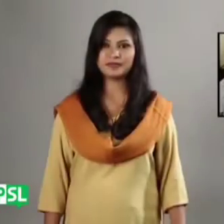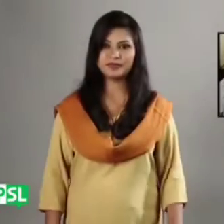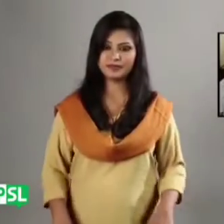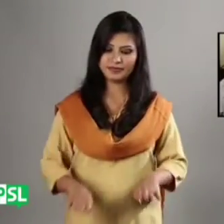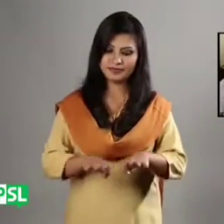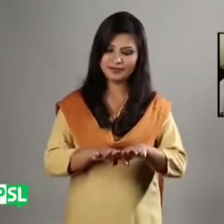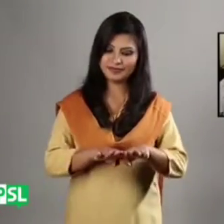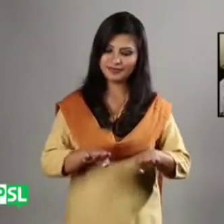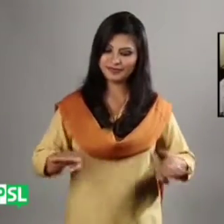Bed.